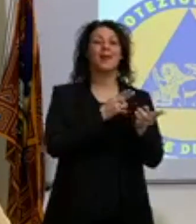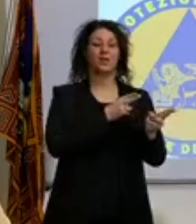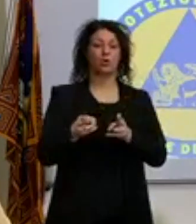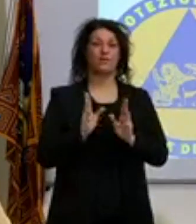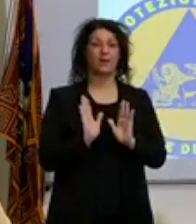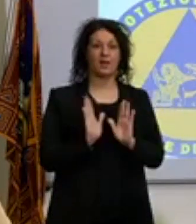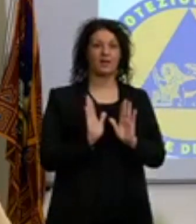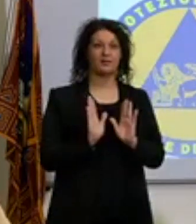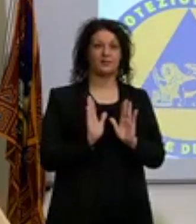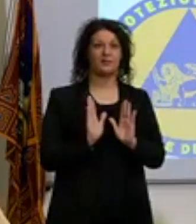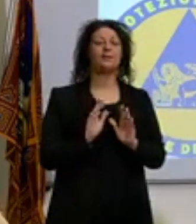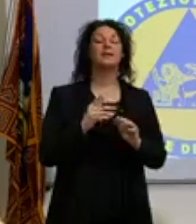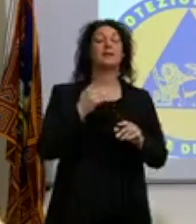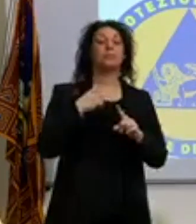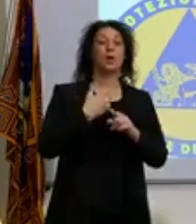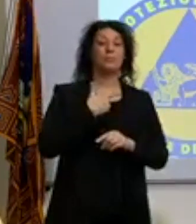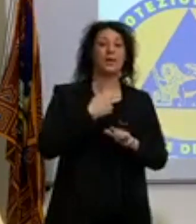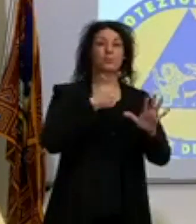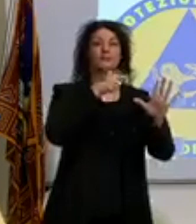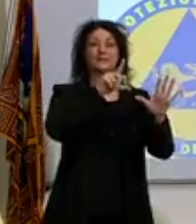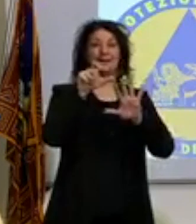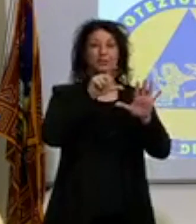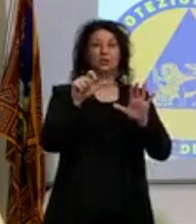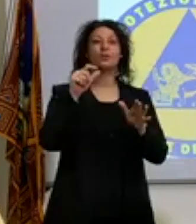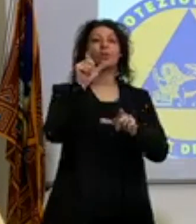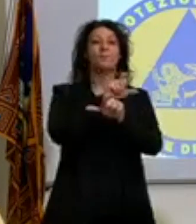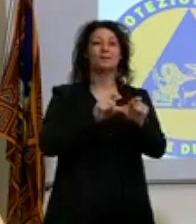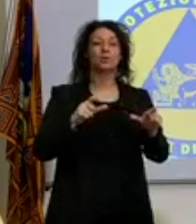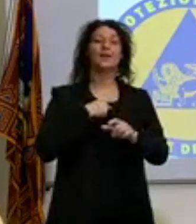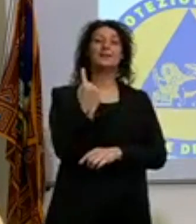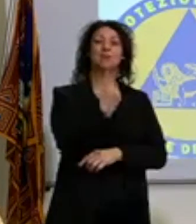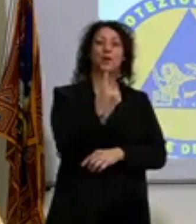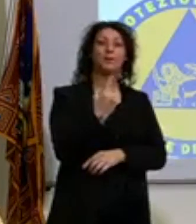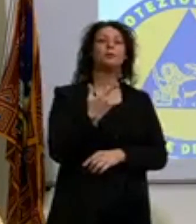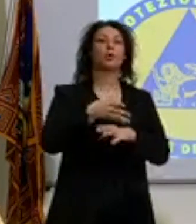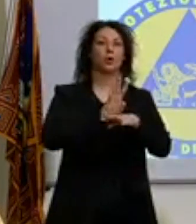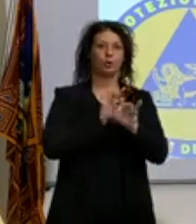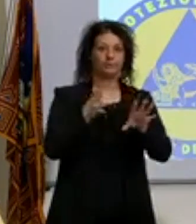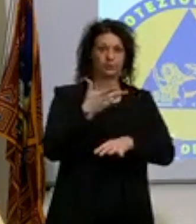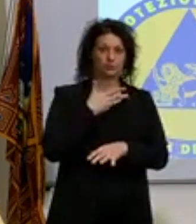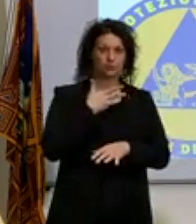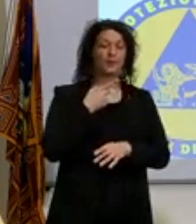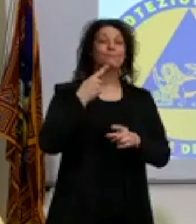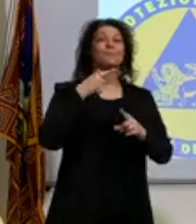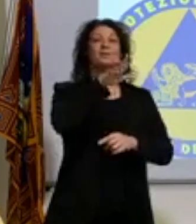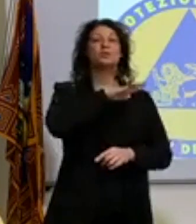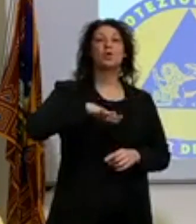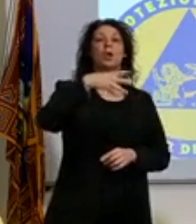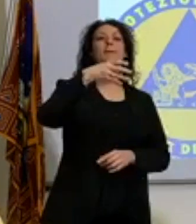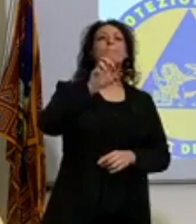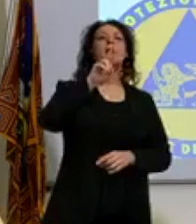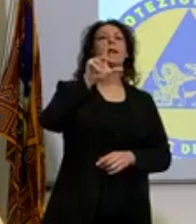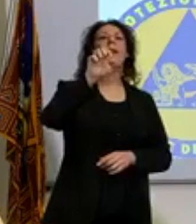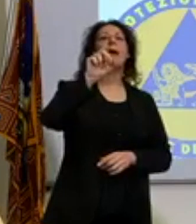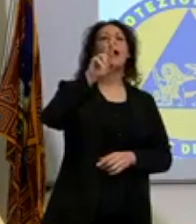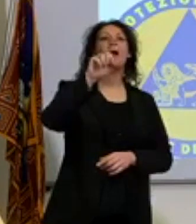essere coadiuvato dal mantenimento però delle restrizioni, anzi Zaia sta pensando nuove norme per i mercati e sottolinea come muoversi